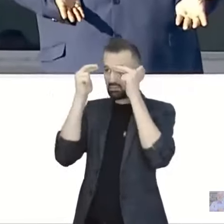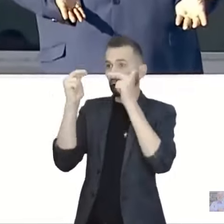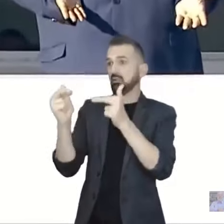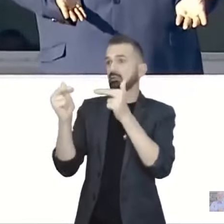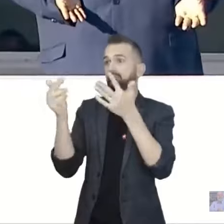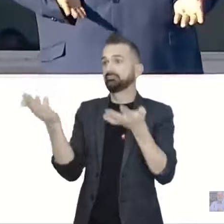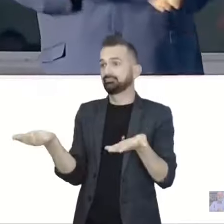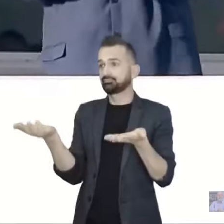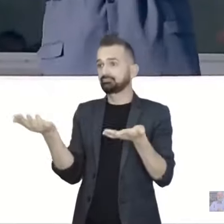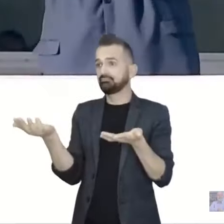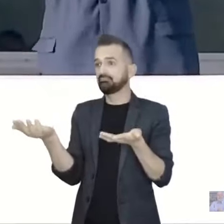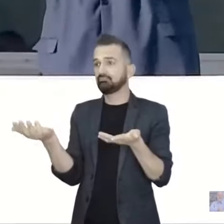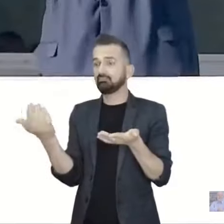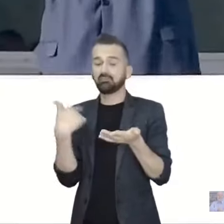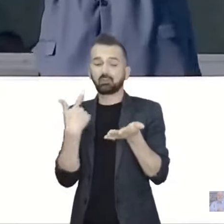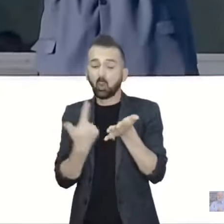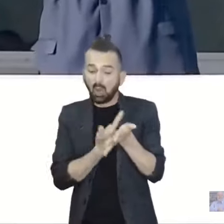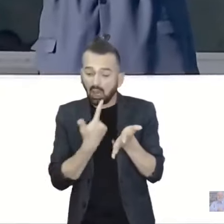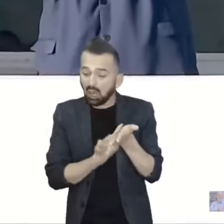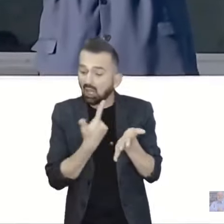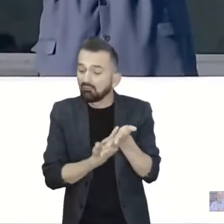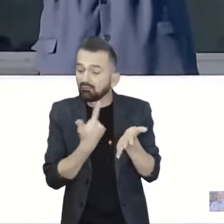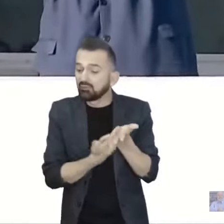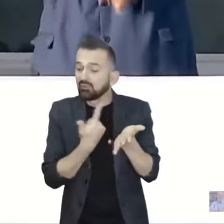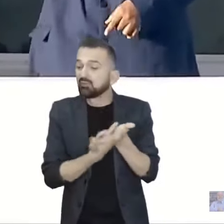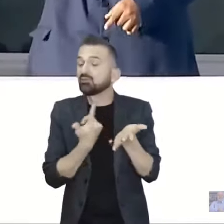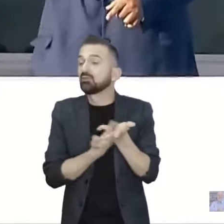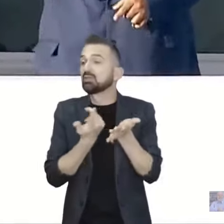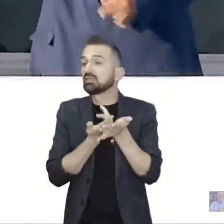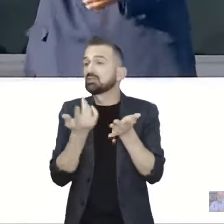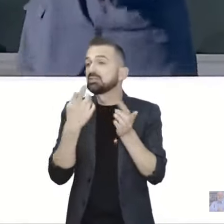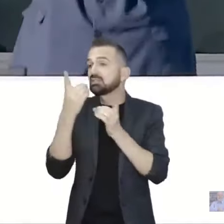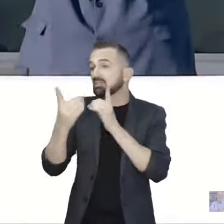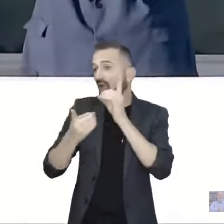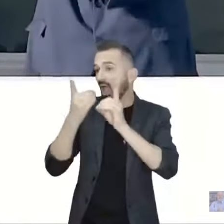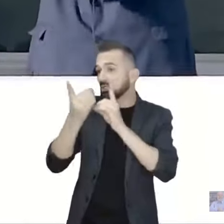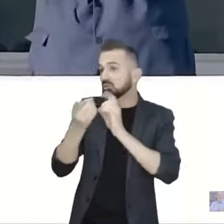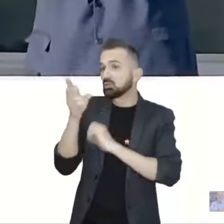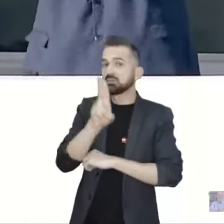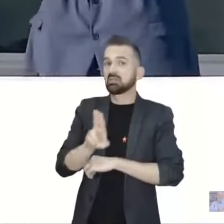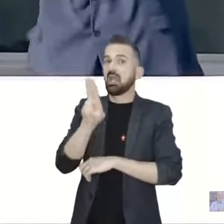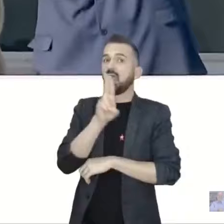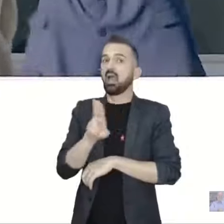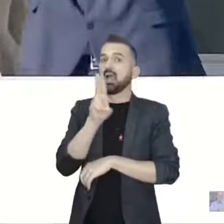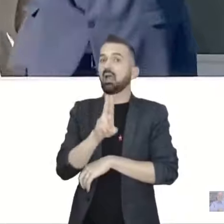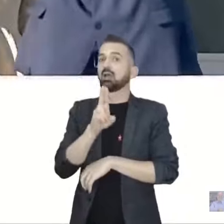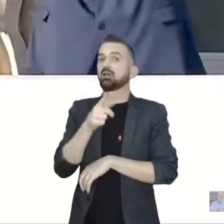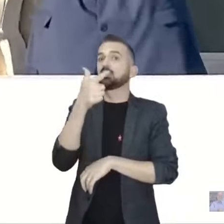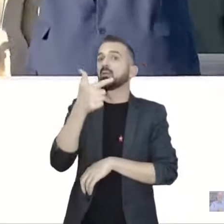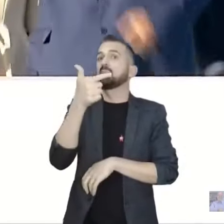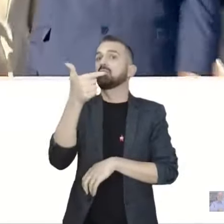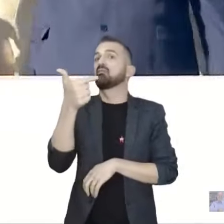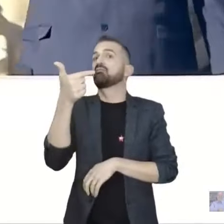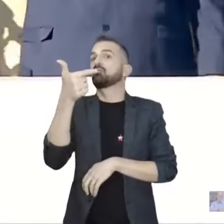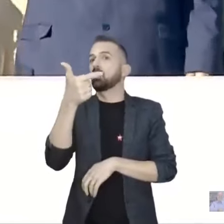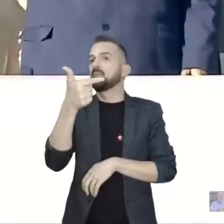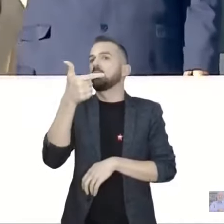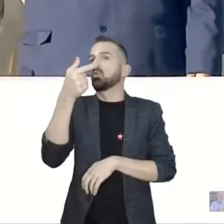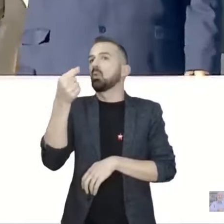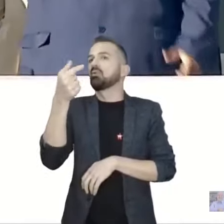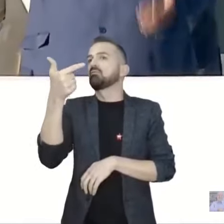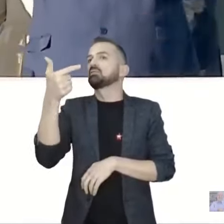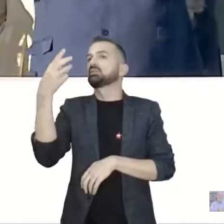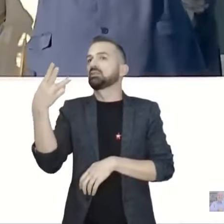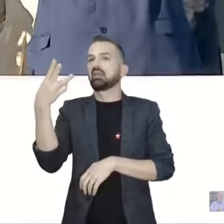Os livros didáticos que deverão ser usados no ano letivo de 2023 ainda não começaram a ser